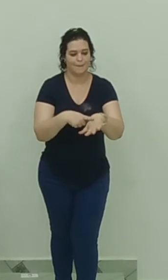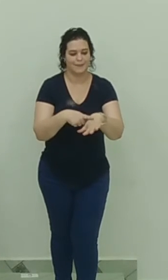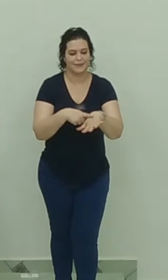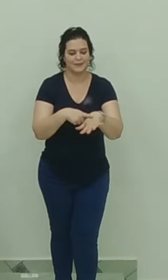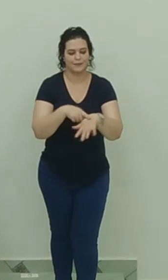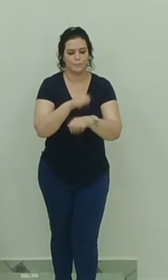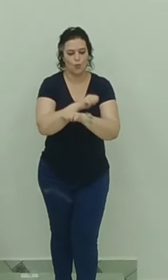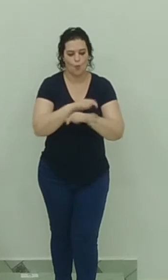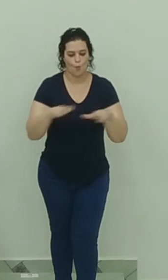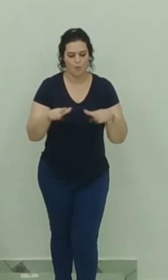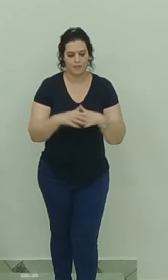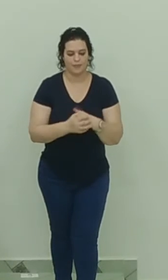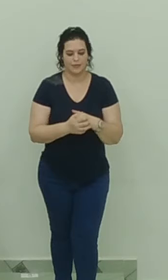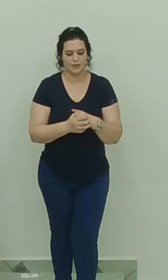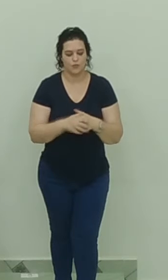dizer isso?